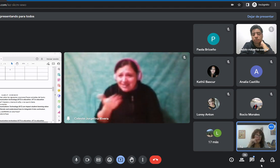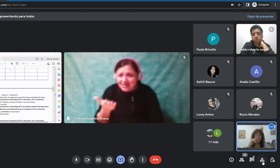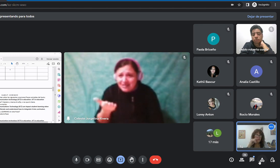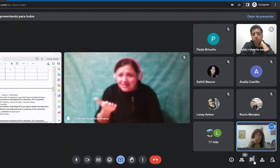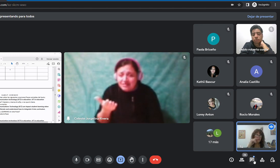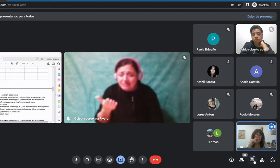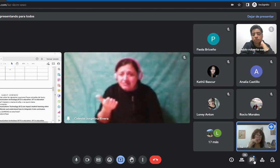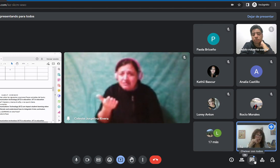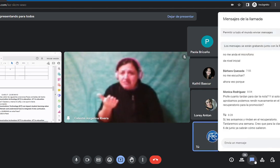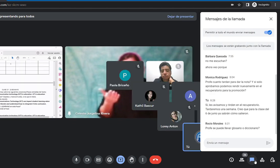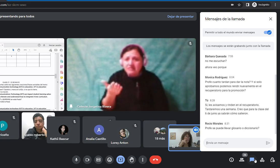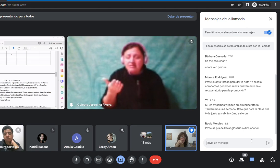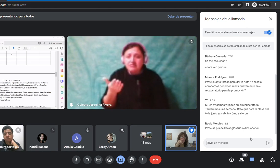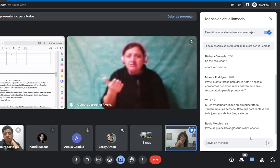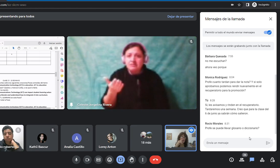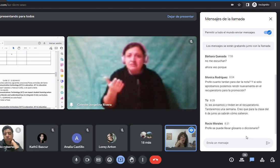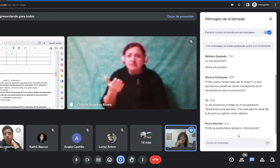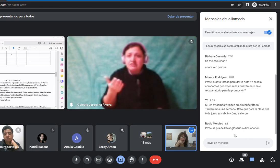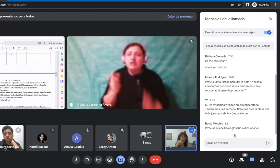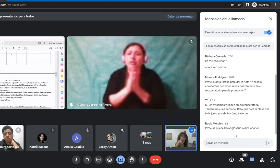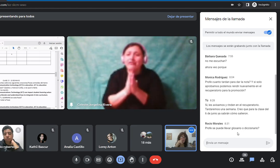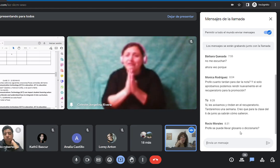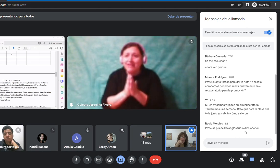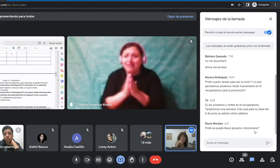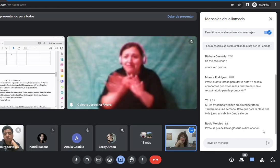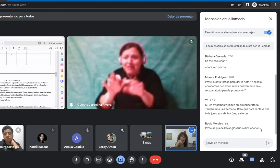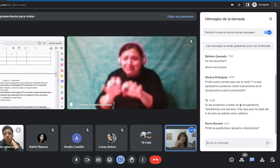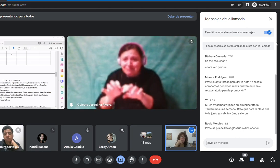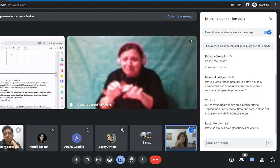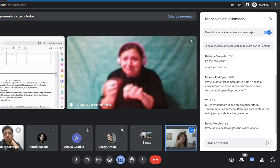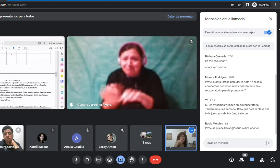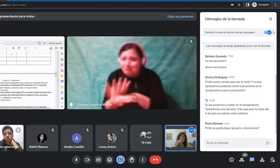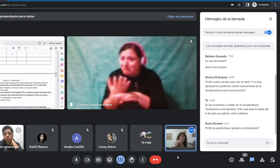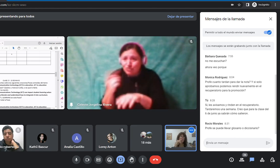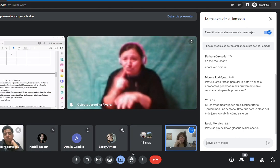Si me dicen algo en el chat, no lo puedo ver. ¿Dónde se fue yo?